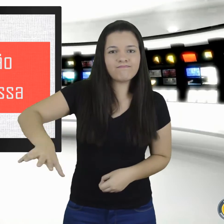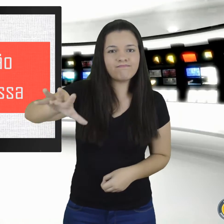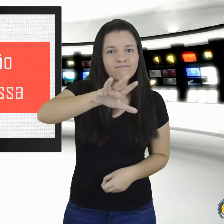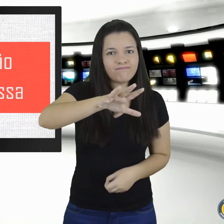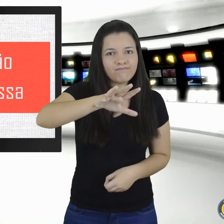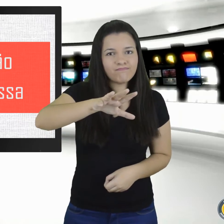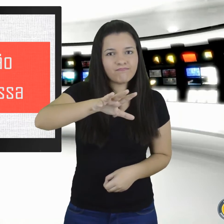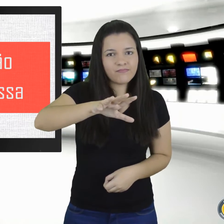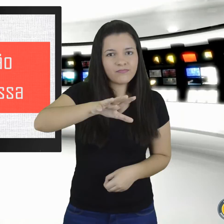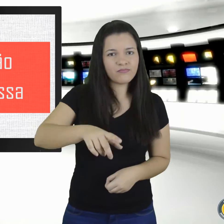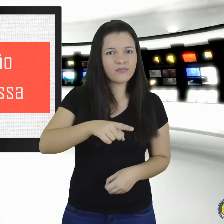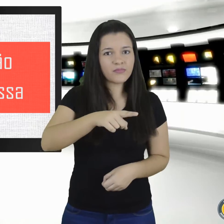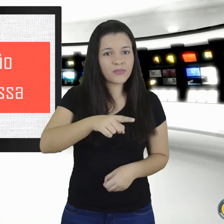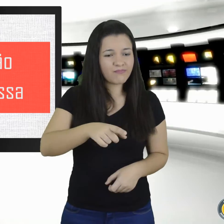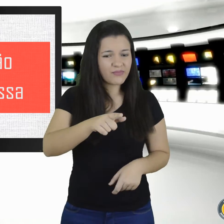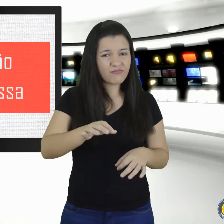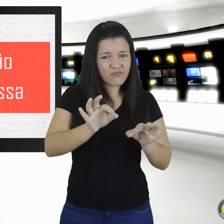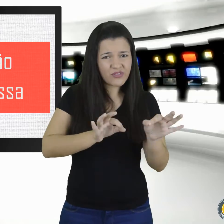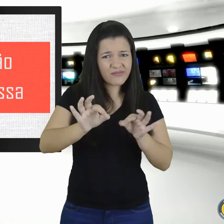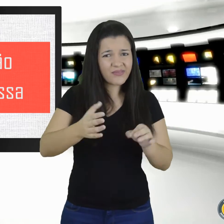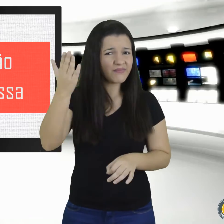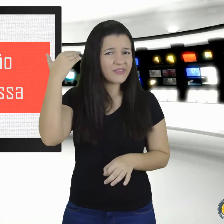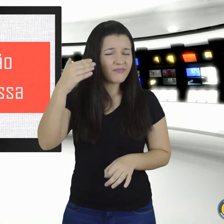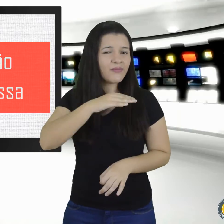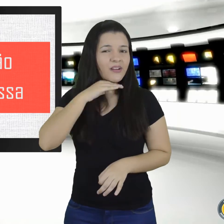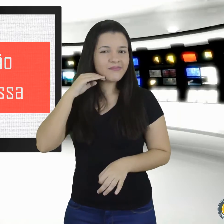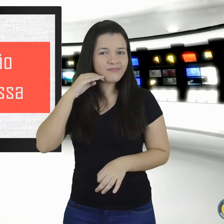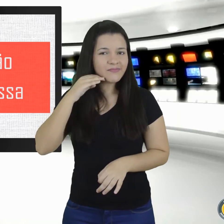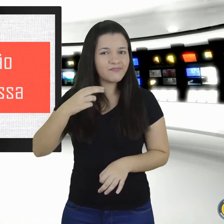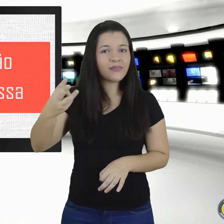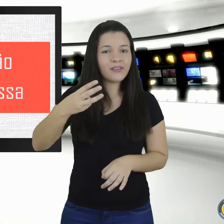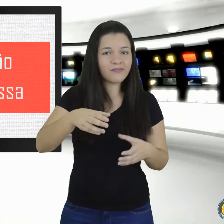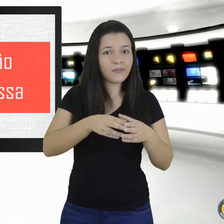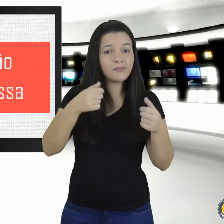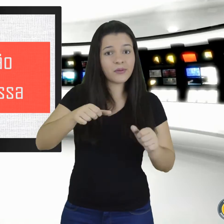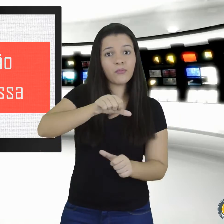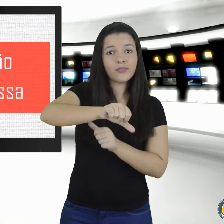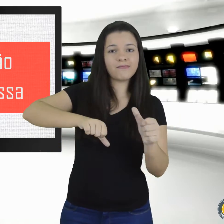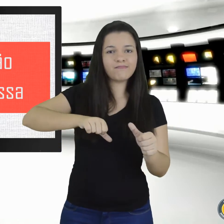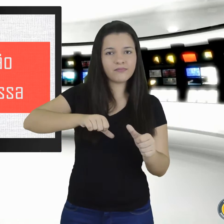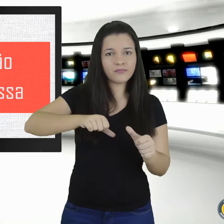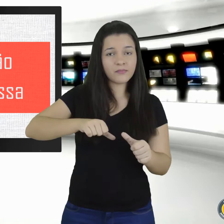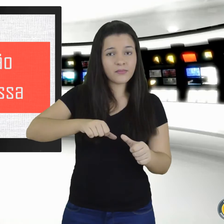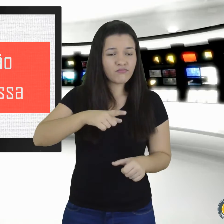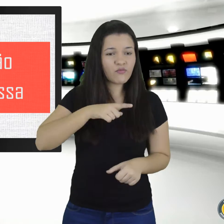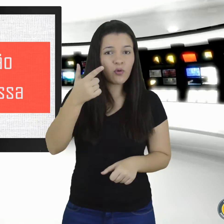um modelo esgotado de gestão de projetos no terceiro setor. Outros